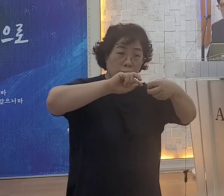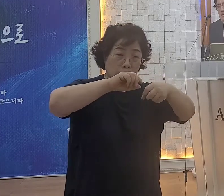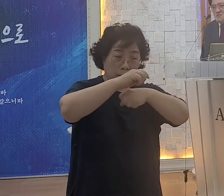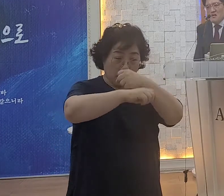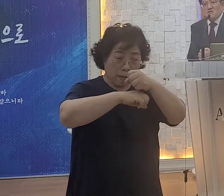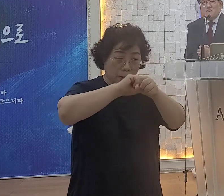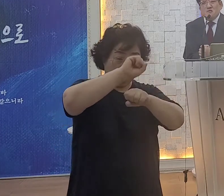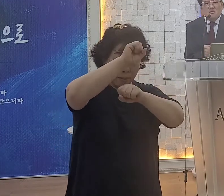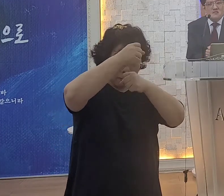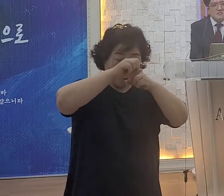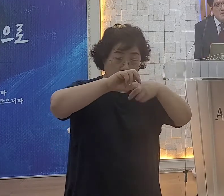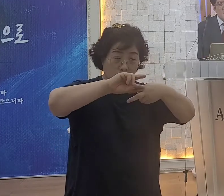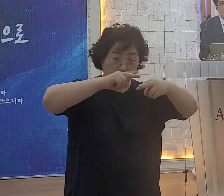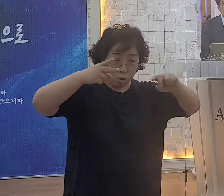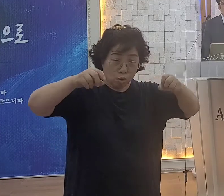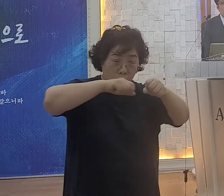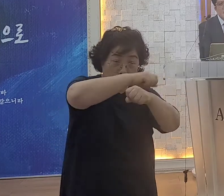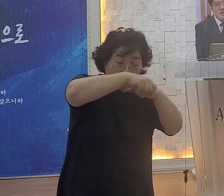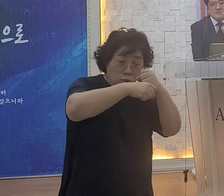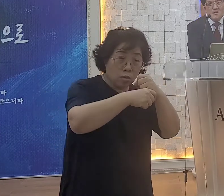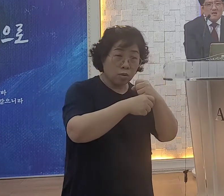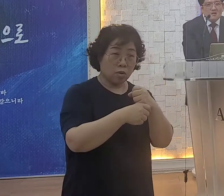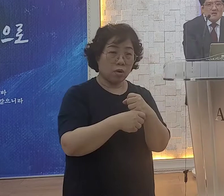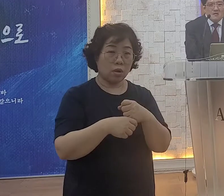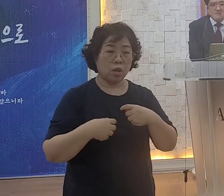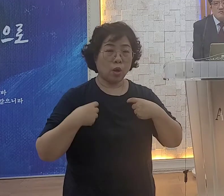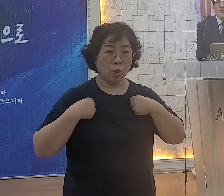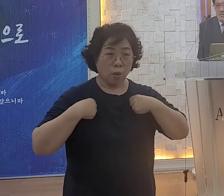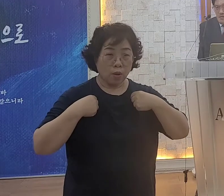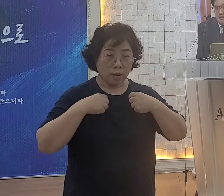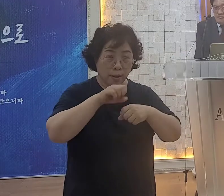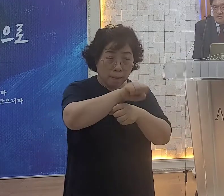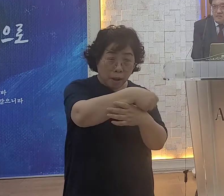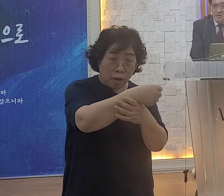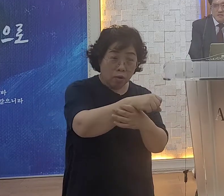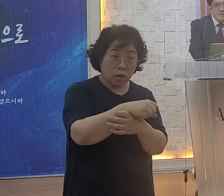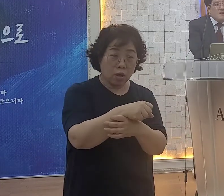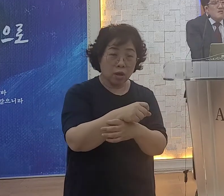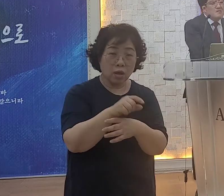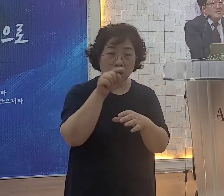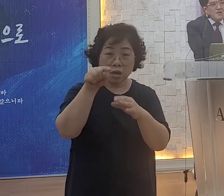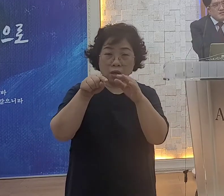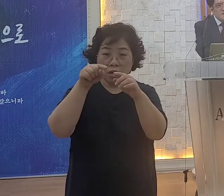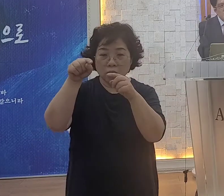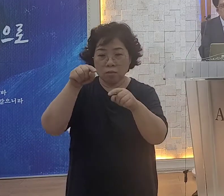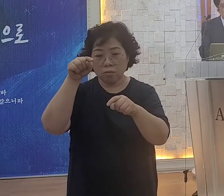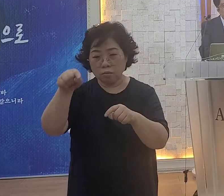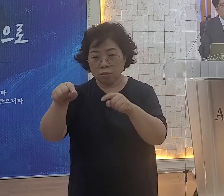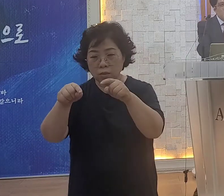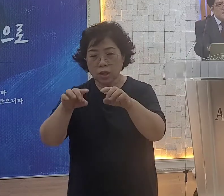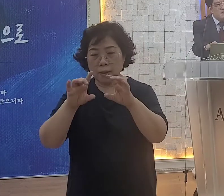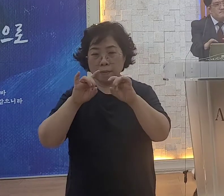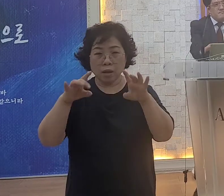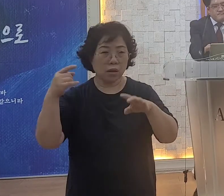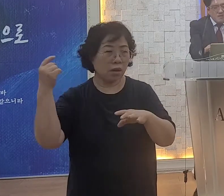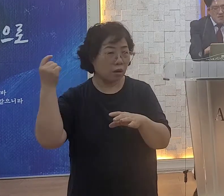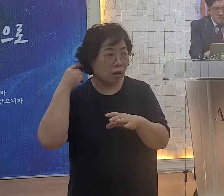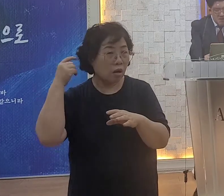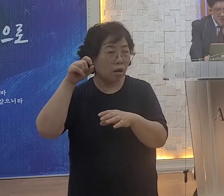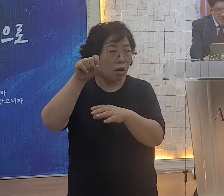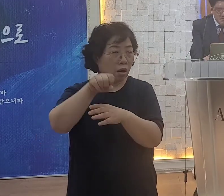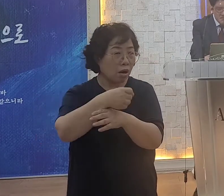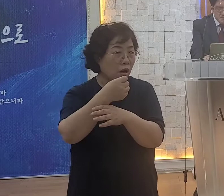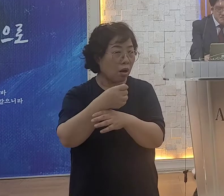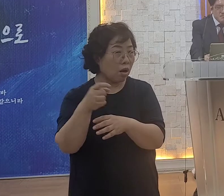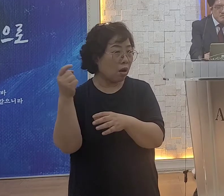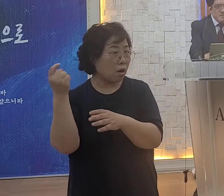지성소 이렇게 들어갈 때마다 딸랑딸랑 소리가 나잖아요. 그 안에 들어가서 그 법궤